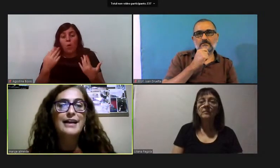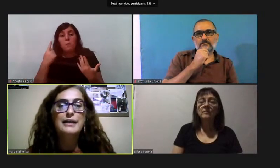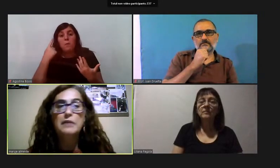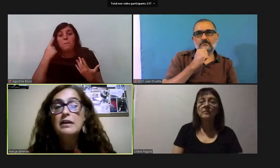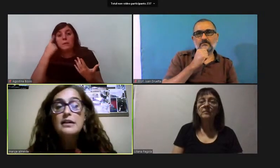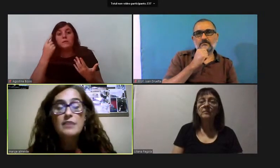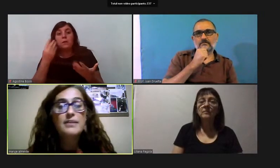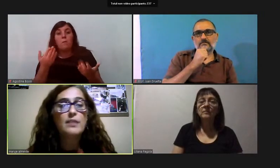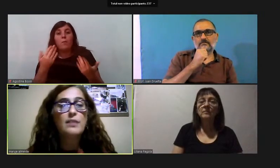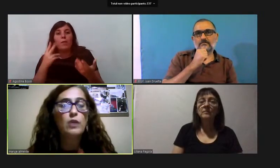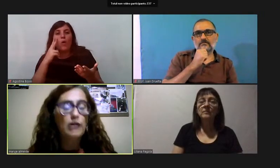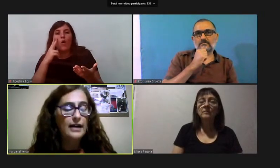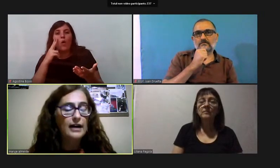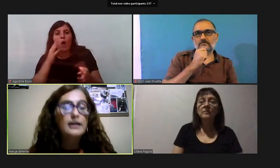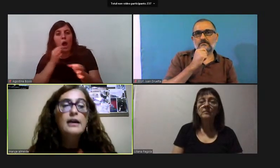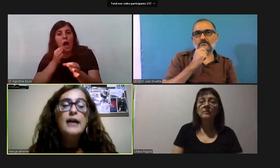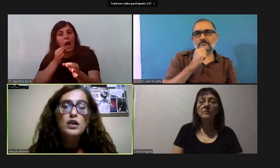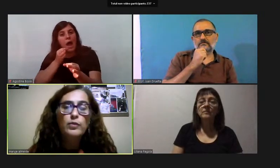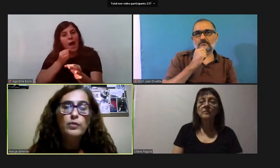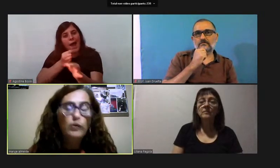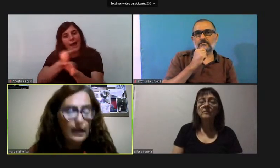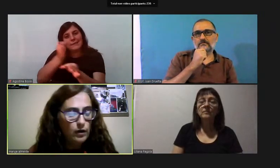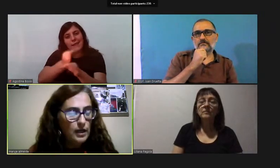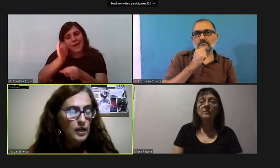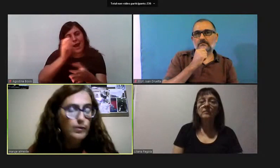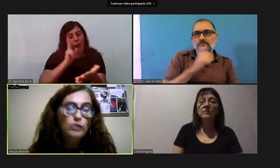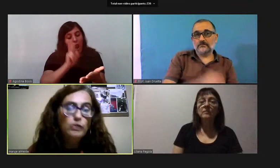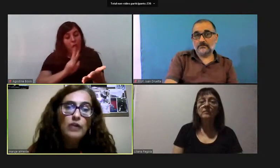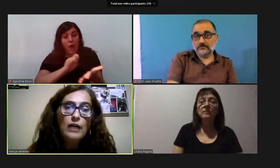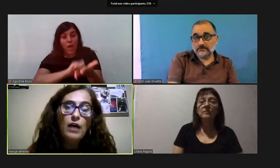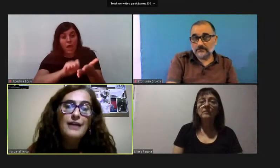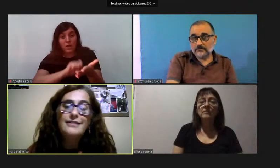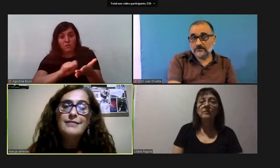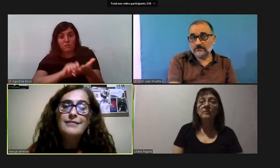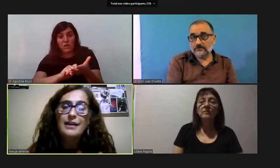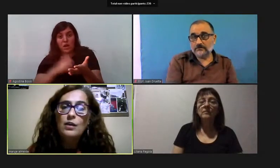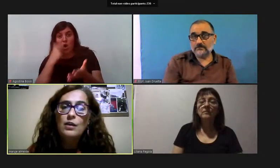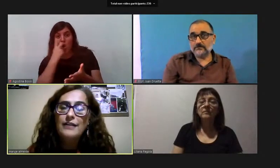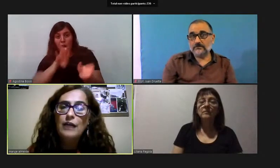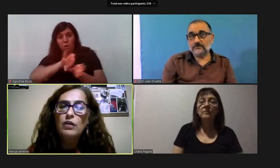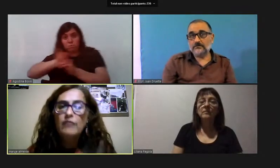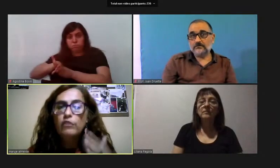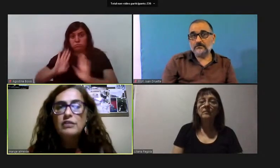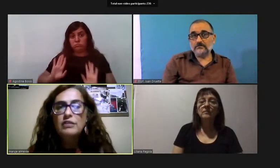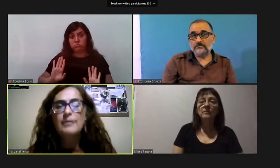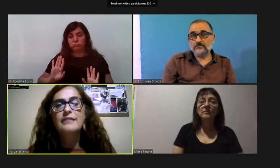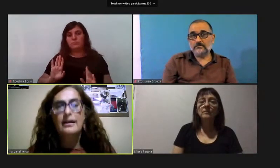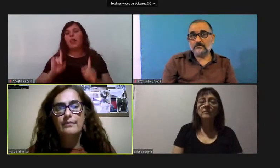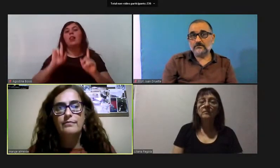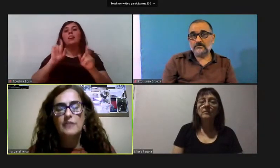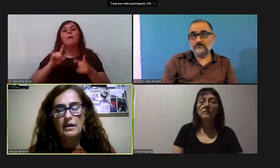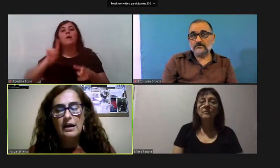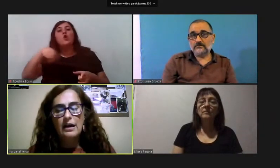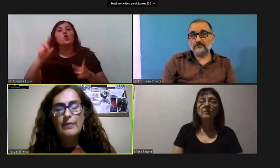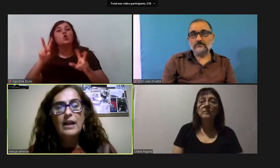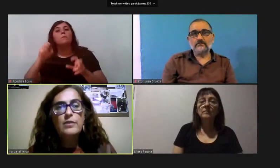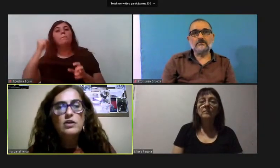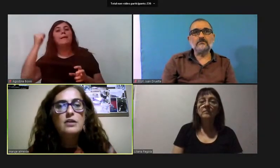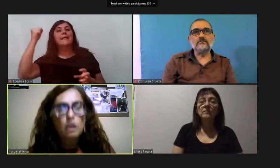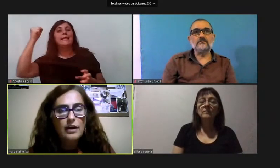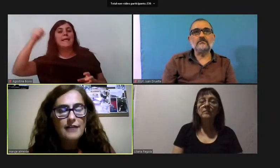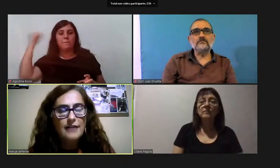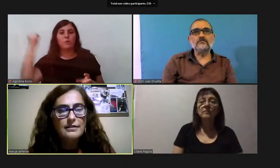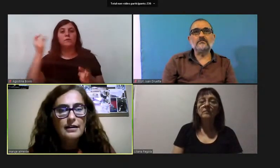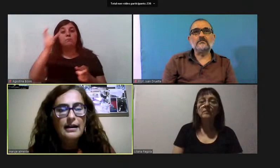a leer y escribir sin pasar por la oralidad. Eso por un lado. Y por otro lado, hay que tener en cuenta algo que es fundamental, ¿sí? Para las